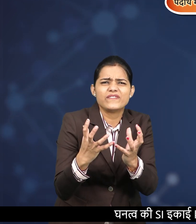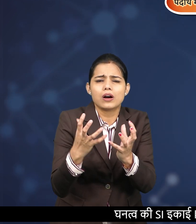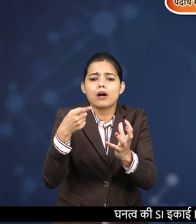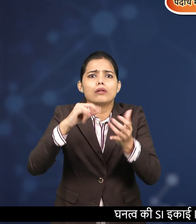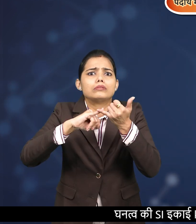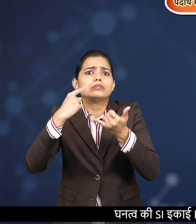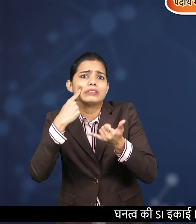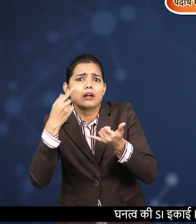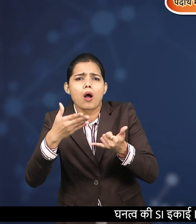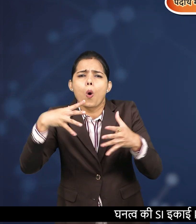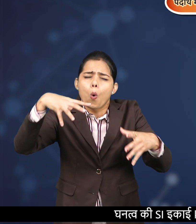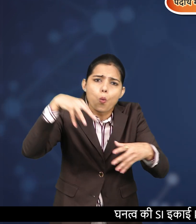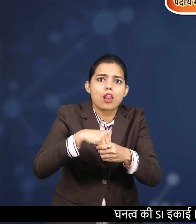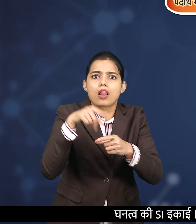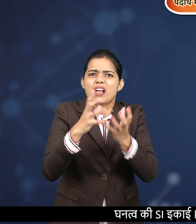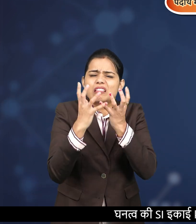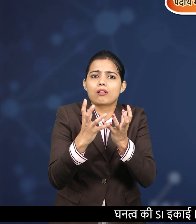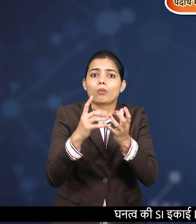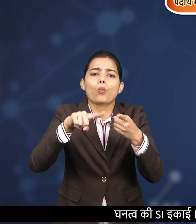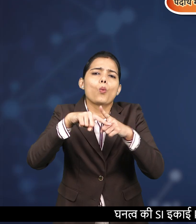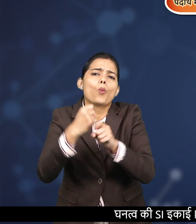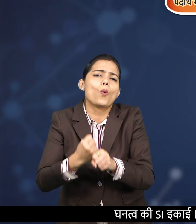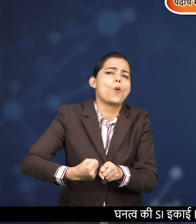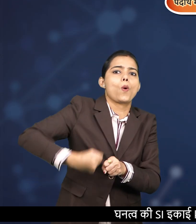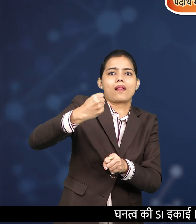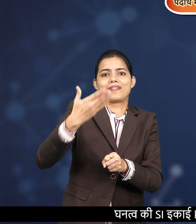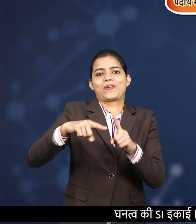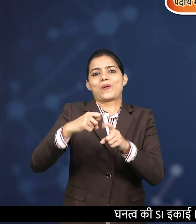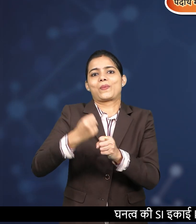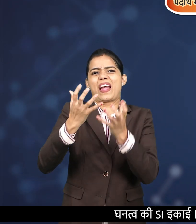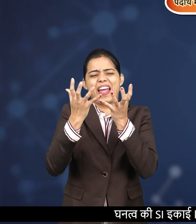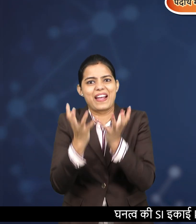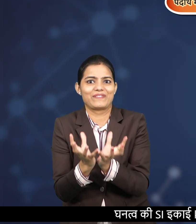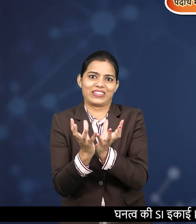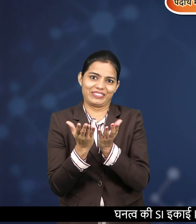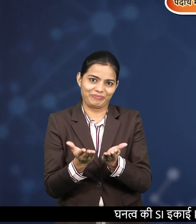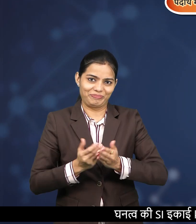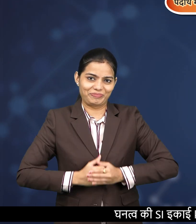घनत्व की एसआई इकाई kgm3 किलोग्राम प्रति घन मीटर है।